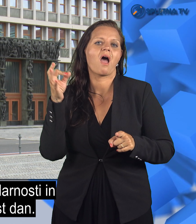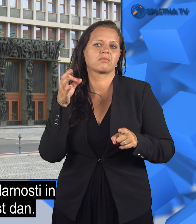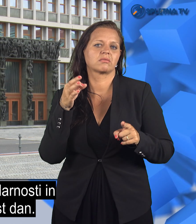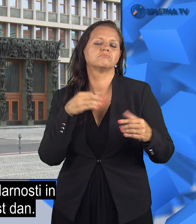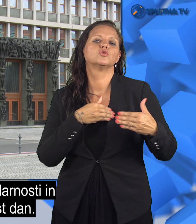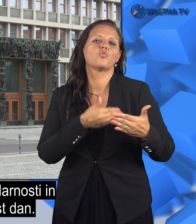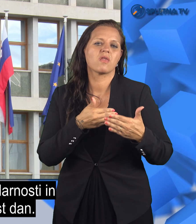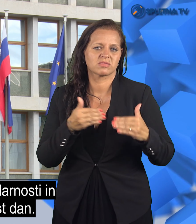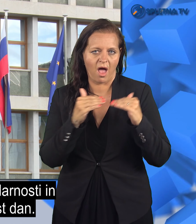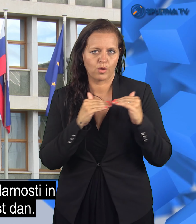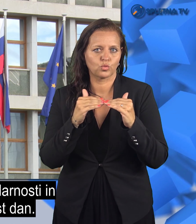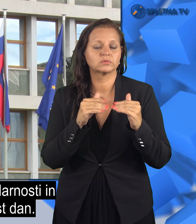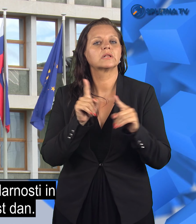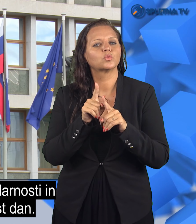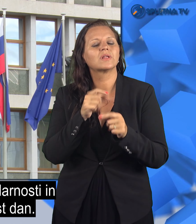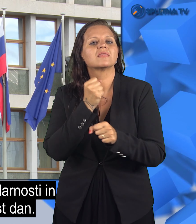dan.